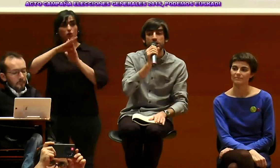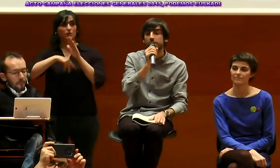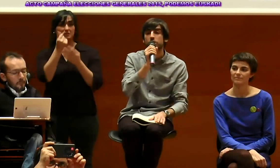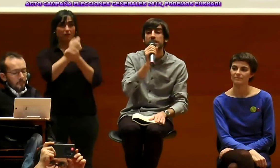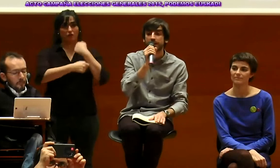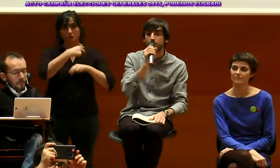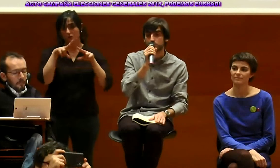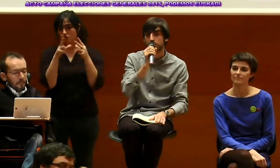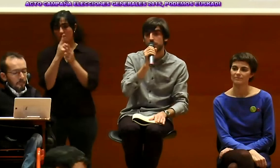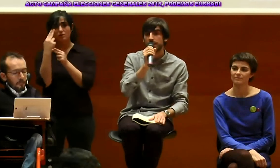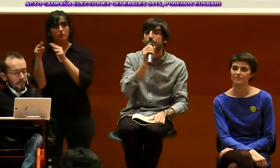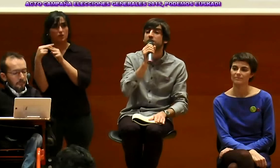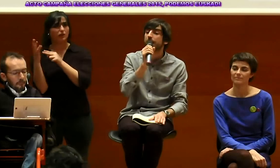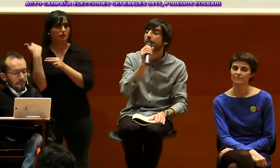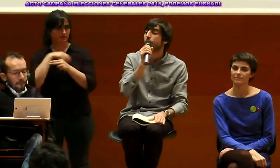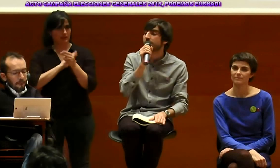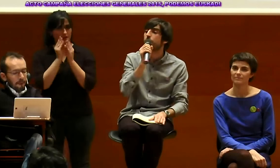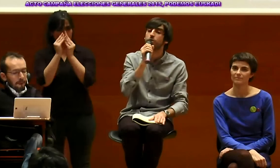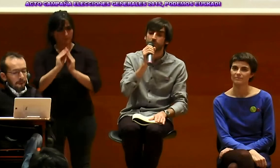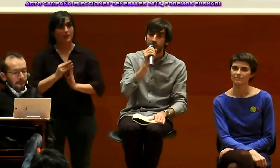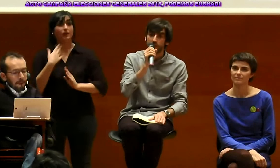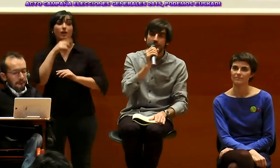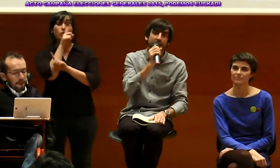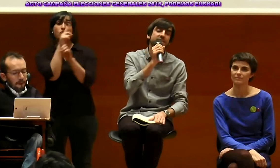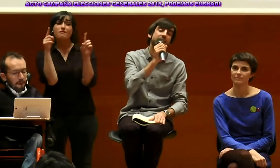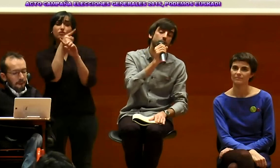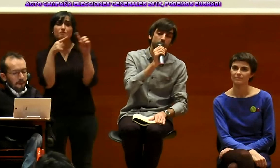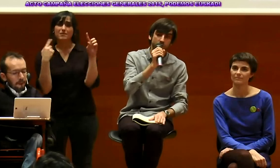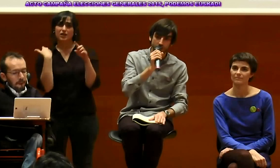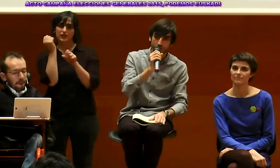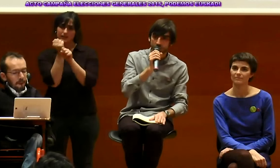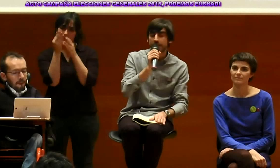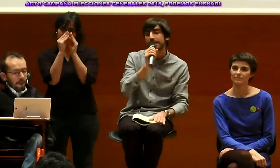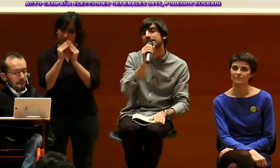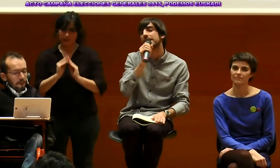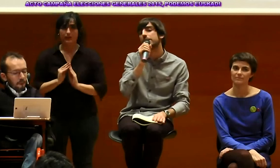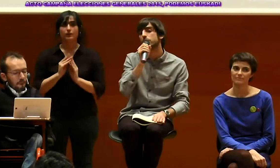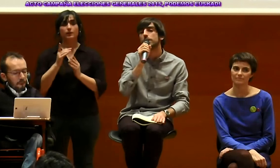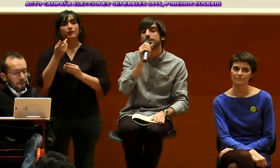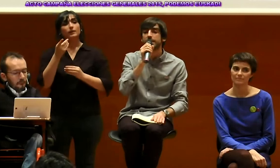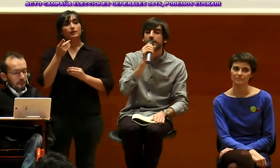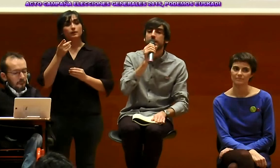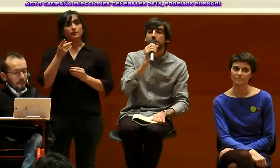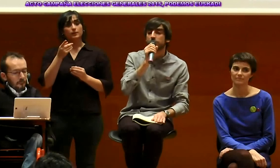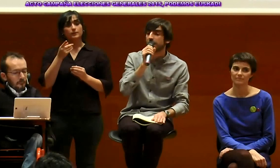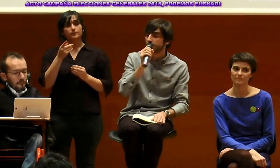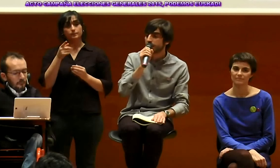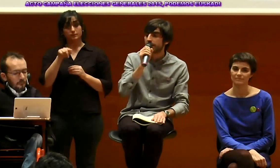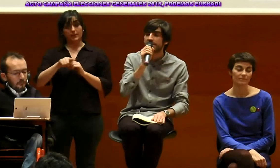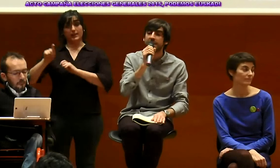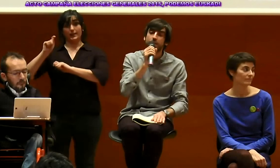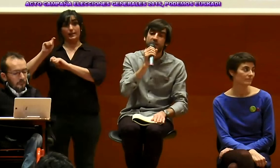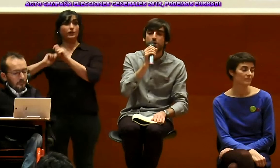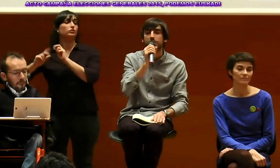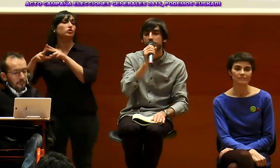y políticos que llevamos, que hemos trabajado durante un año y medio, que han salido de los círculos, que han salido de la sociedad civil,